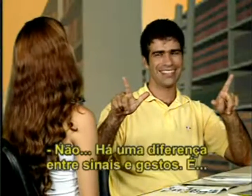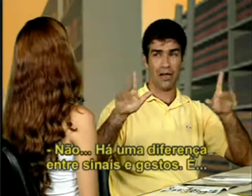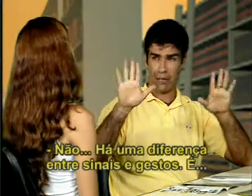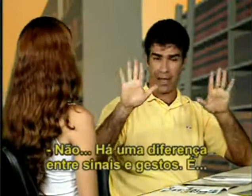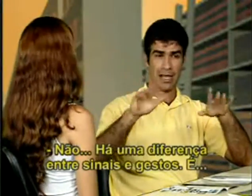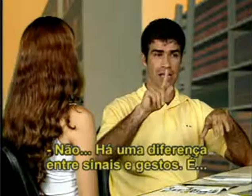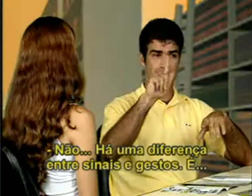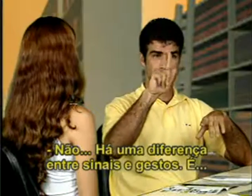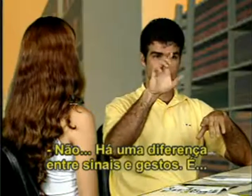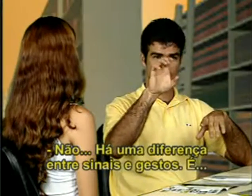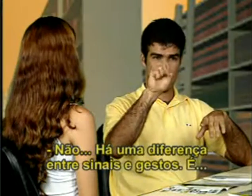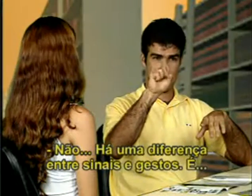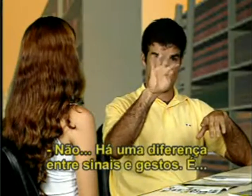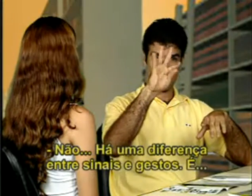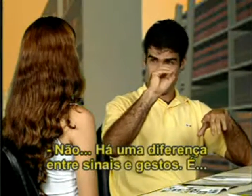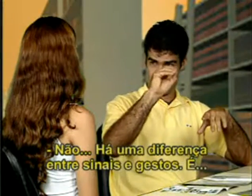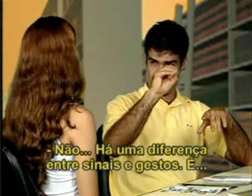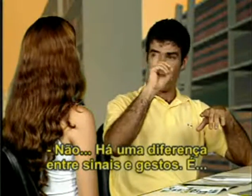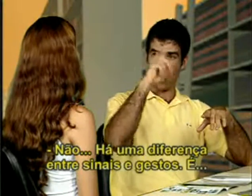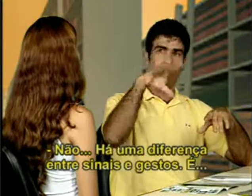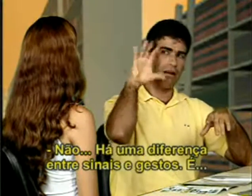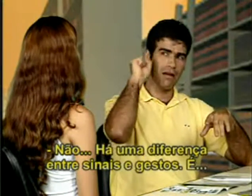Não, há uma diferença entre sinais e gestos.